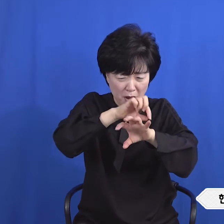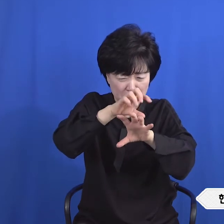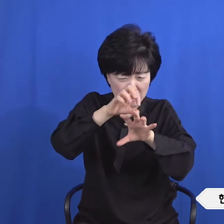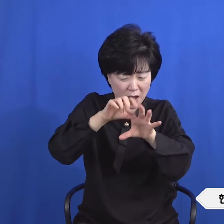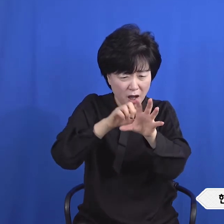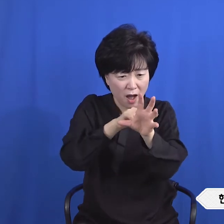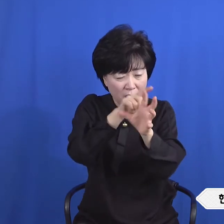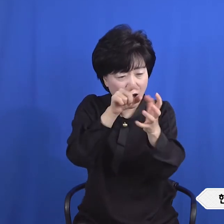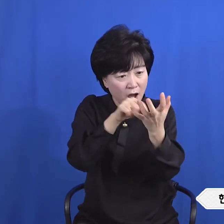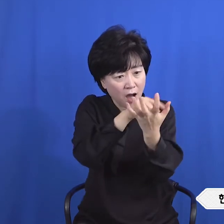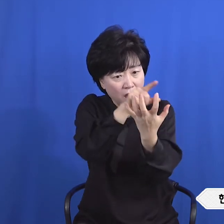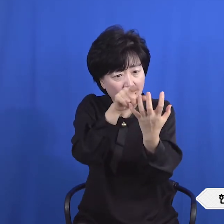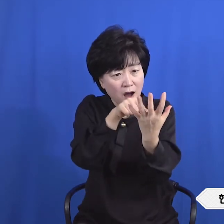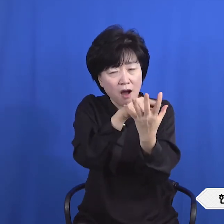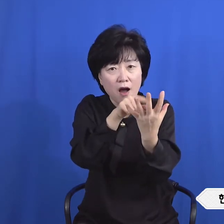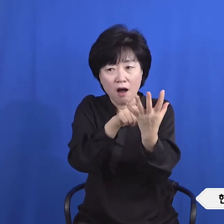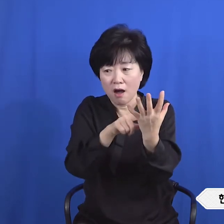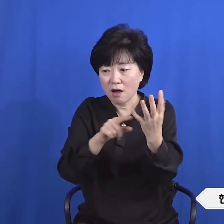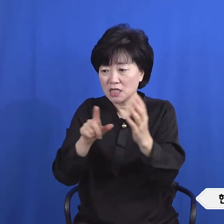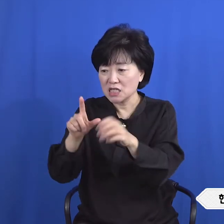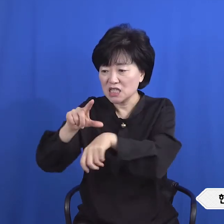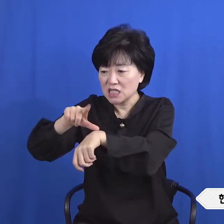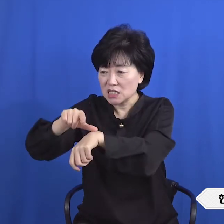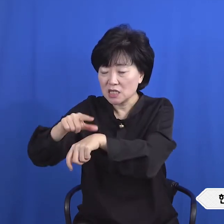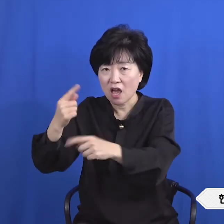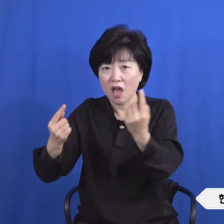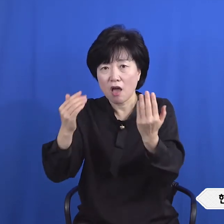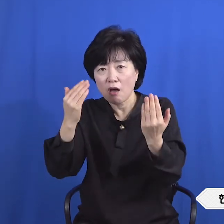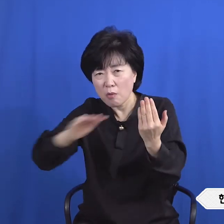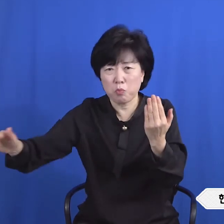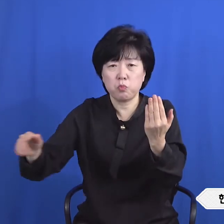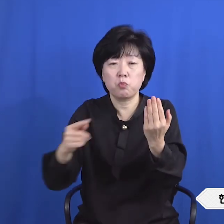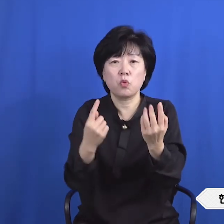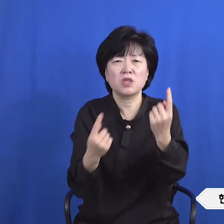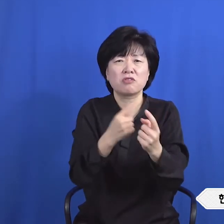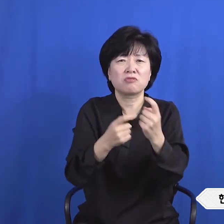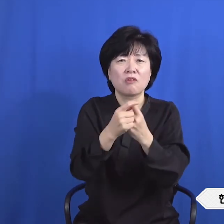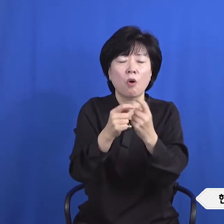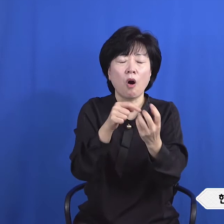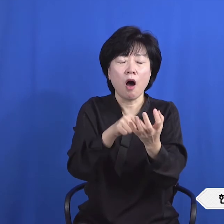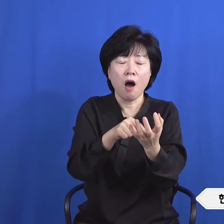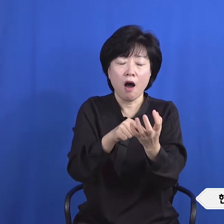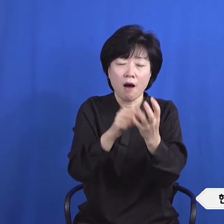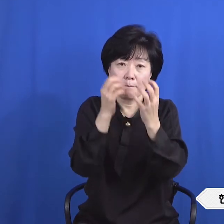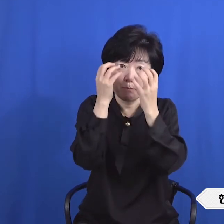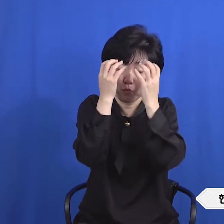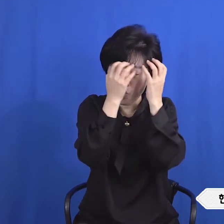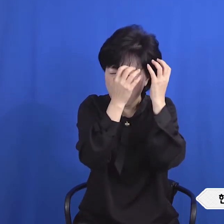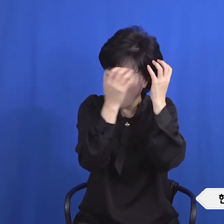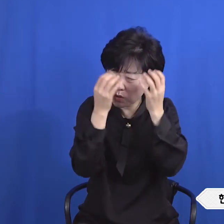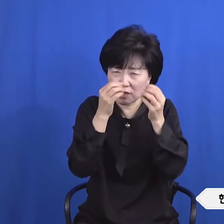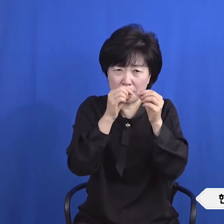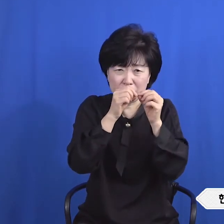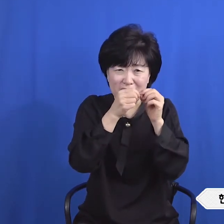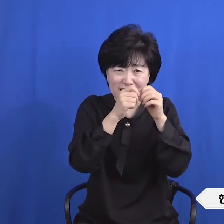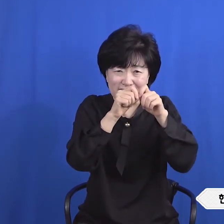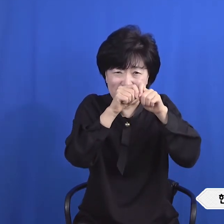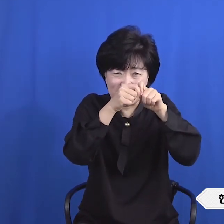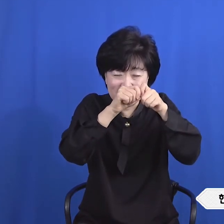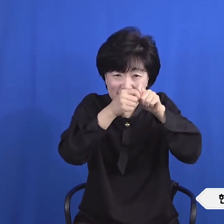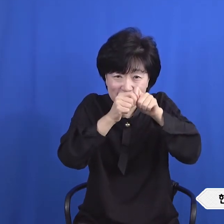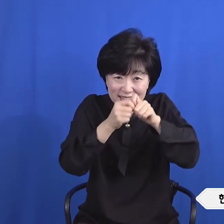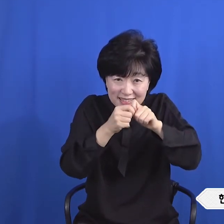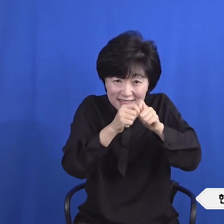그것이 얼마나 이 시계보다도 훨씬 더 복잡하고 정교합니다. 시계는 이건